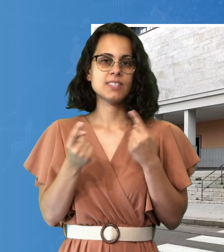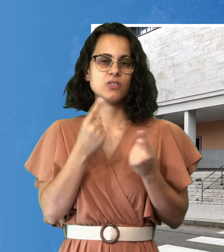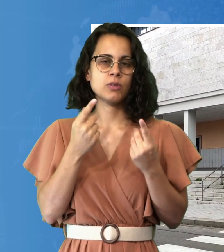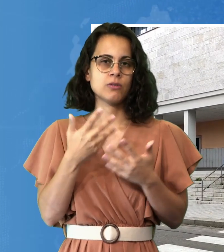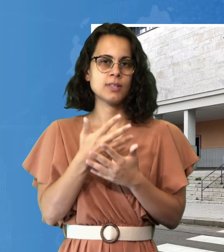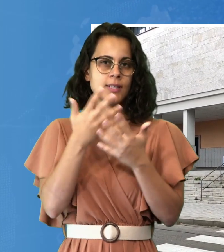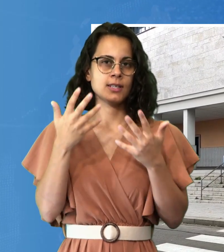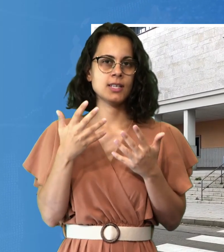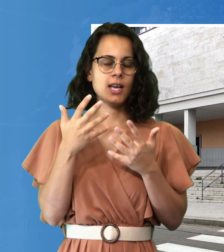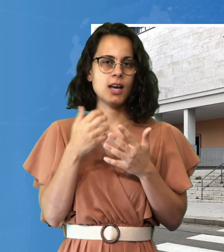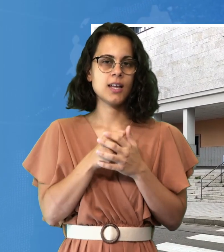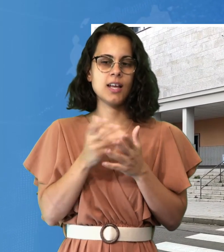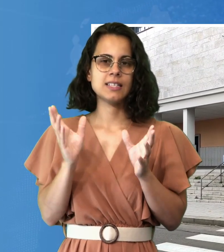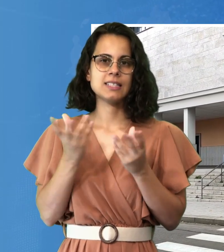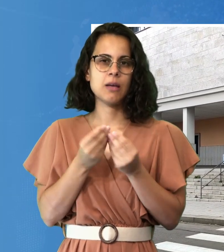degli amici.